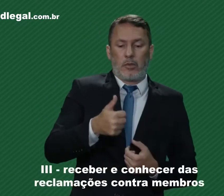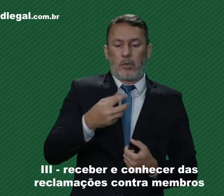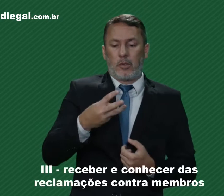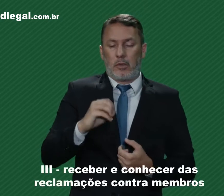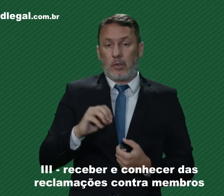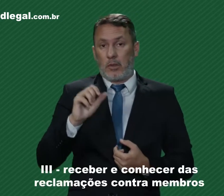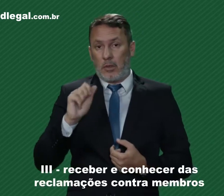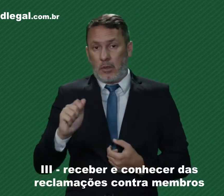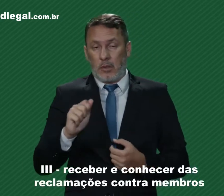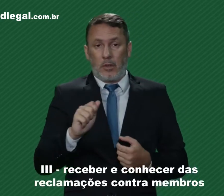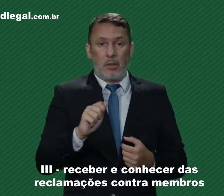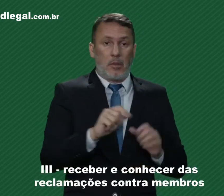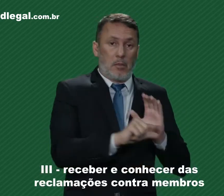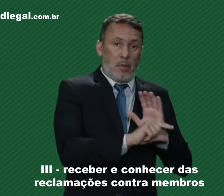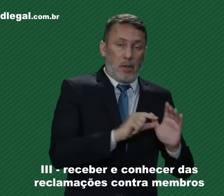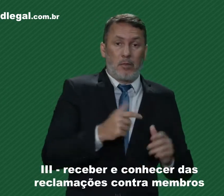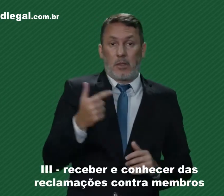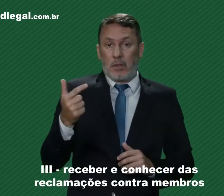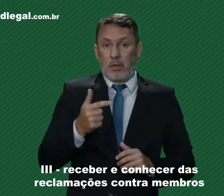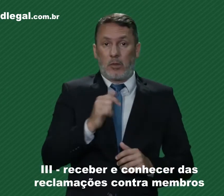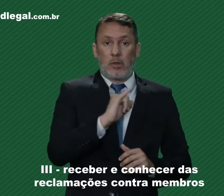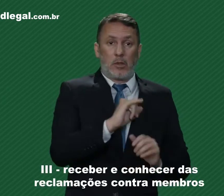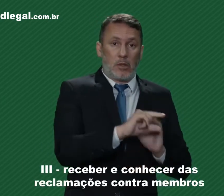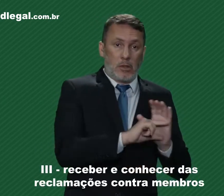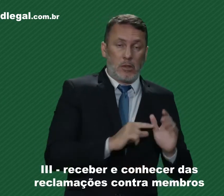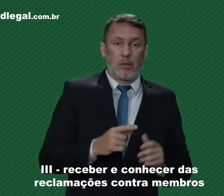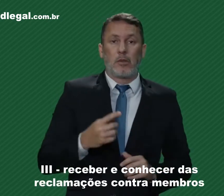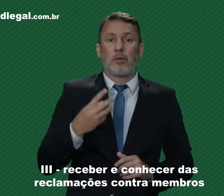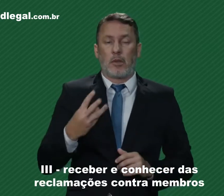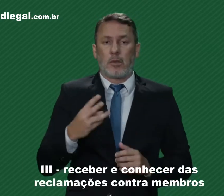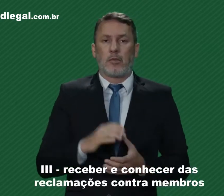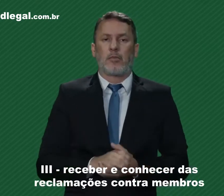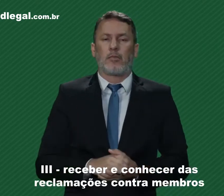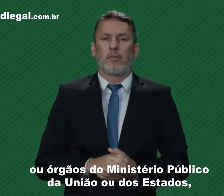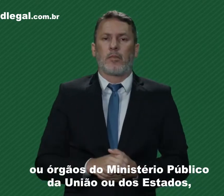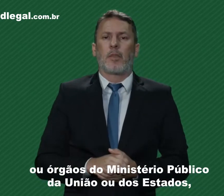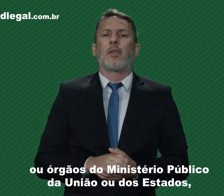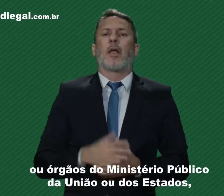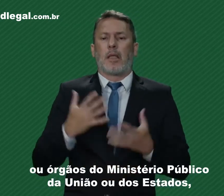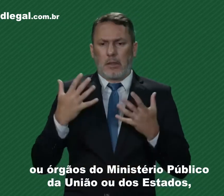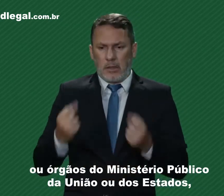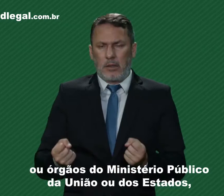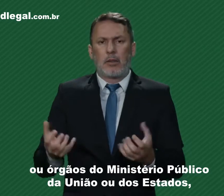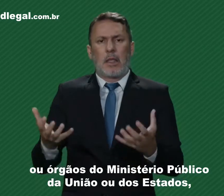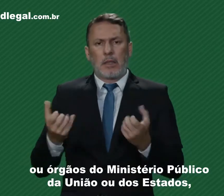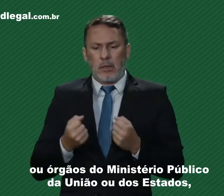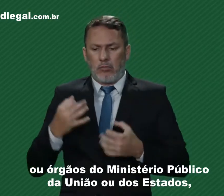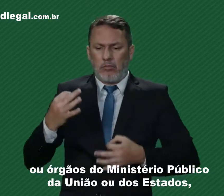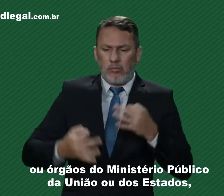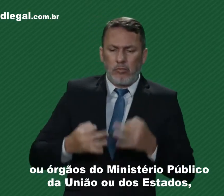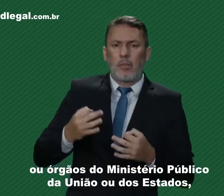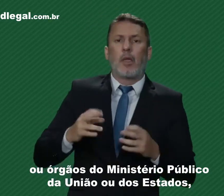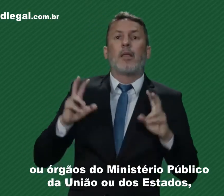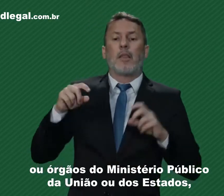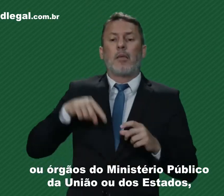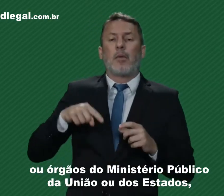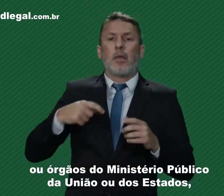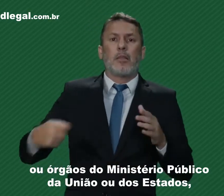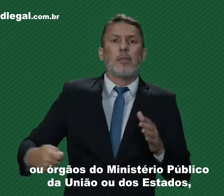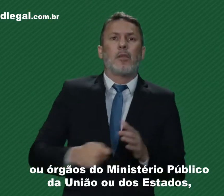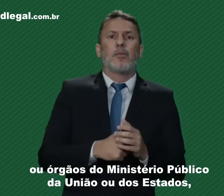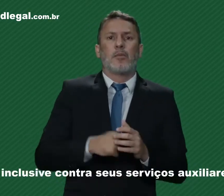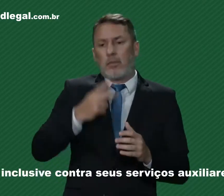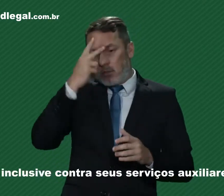2º. Inciso 3. Receber e conhecer das reclamações contra membros ou órgãos do Ministério Público da União ou